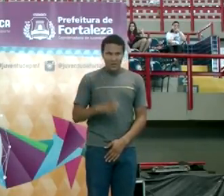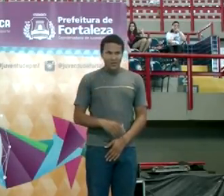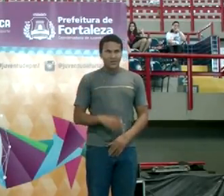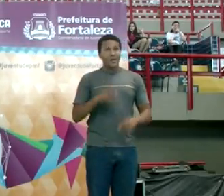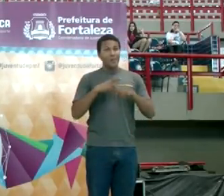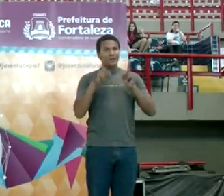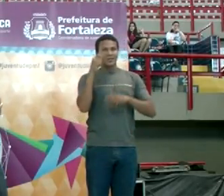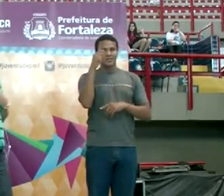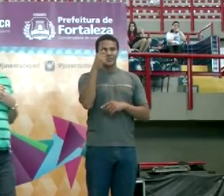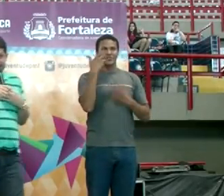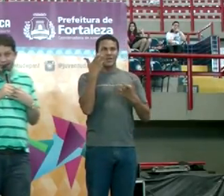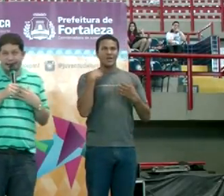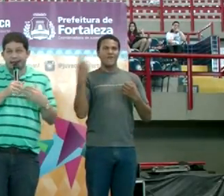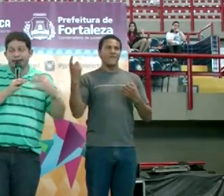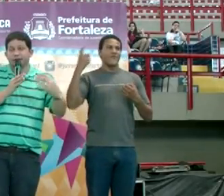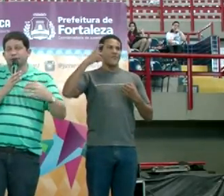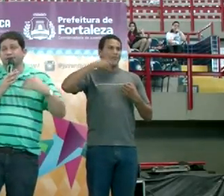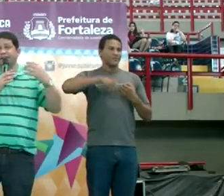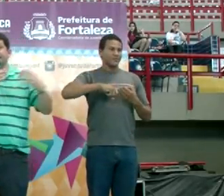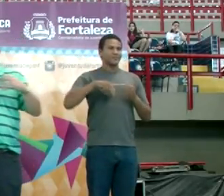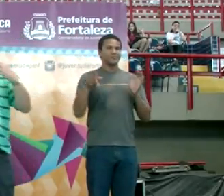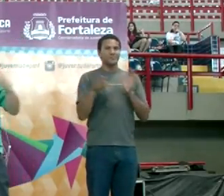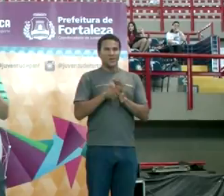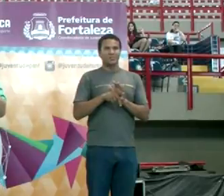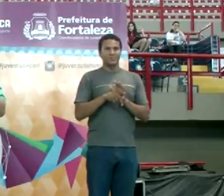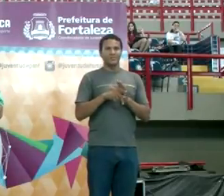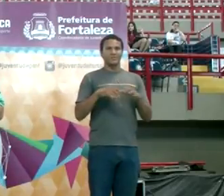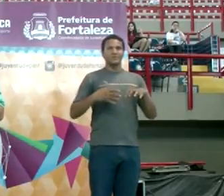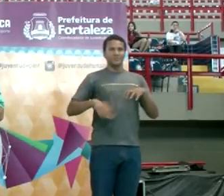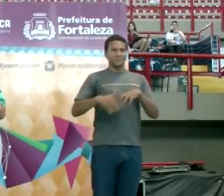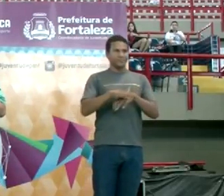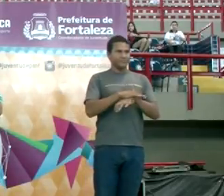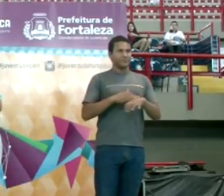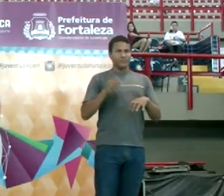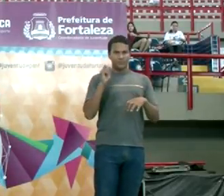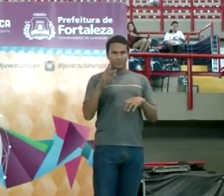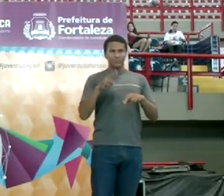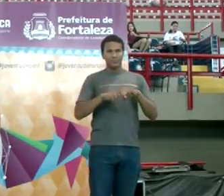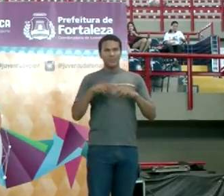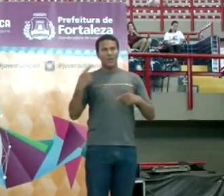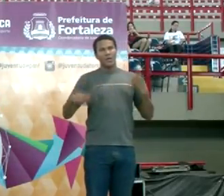para a posse deles. E hoje fica esse conflito, tá?